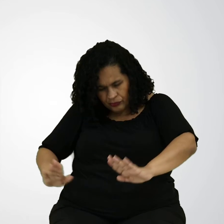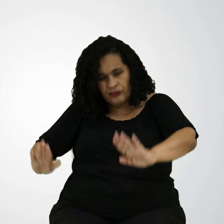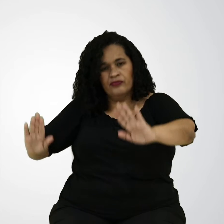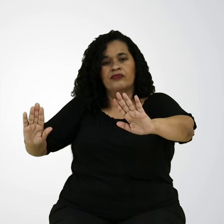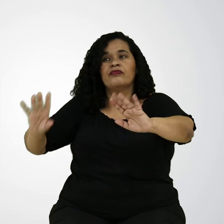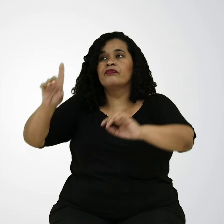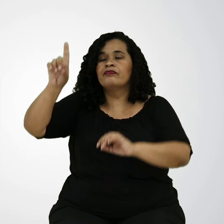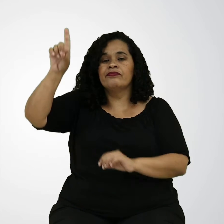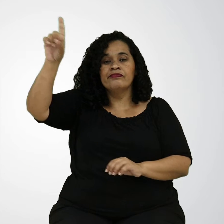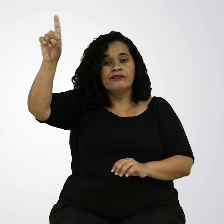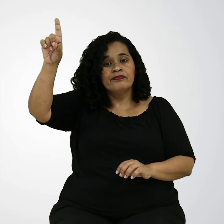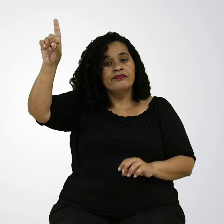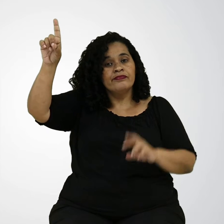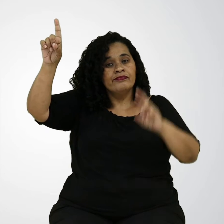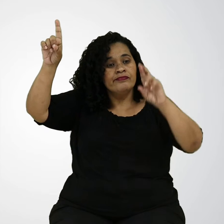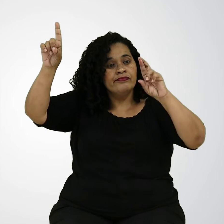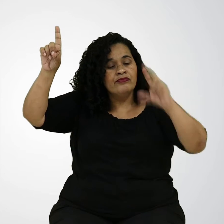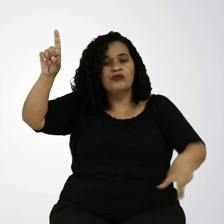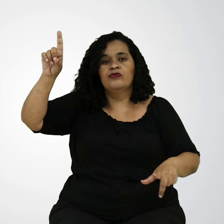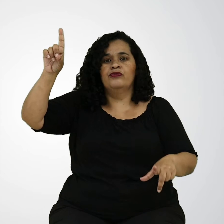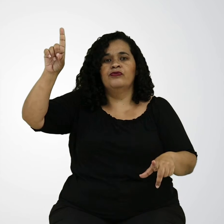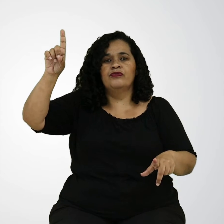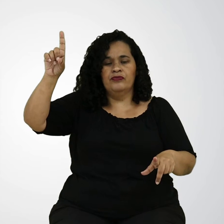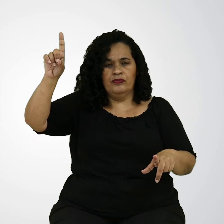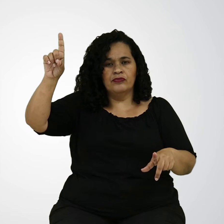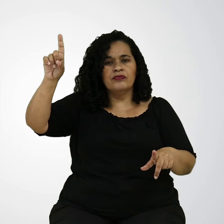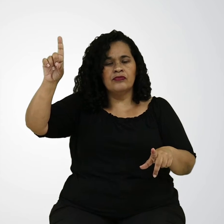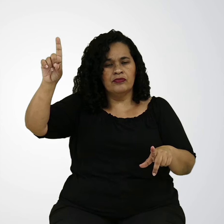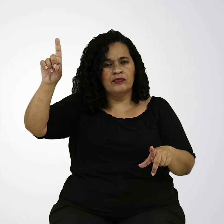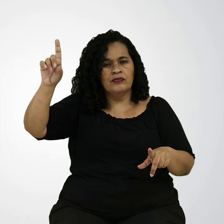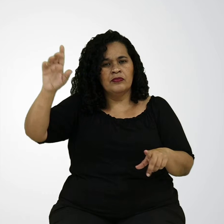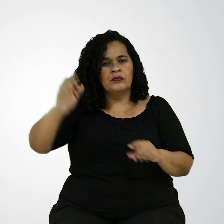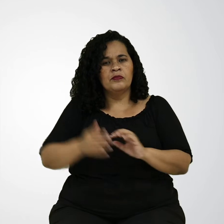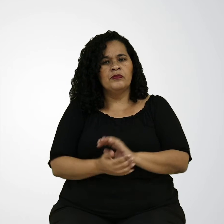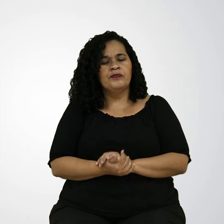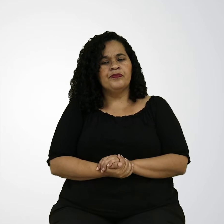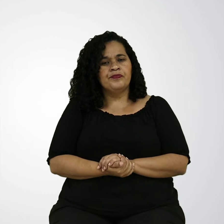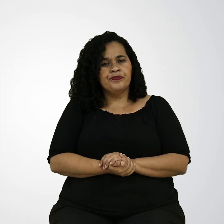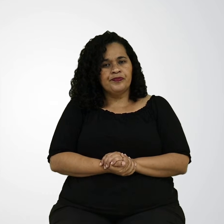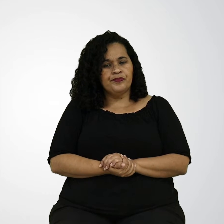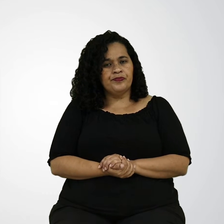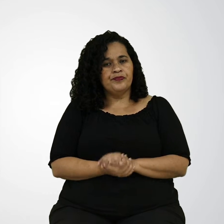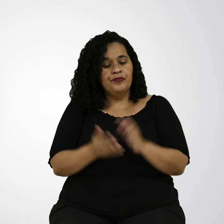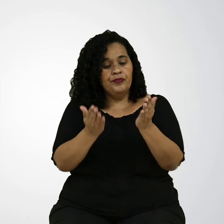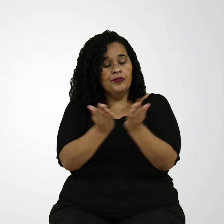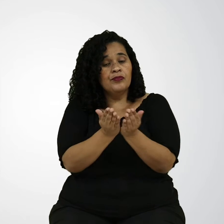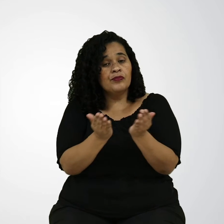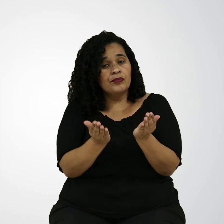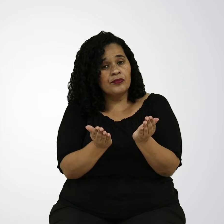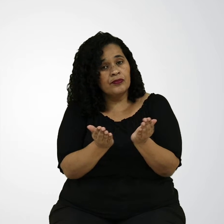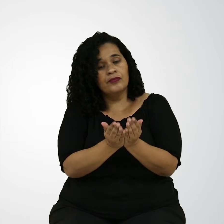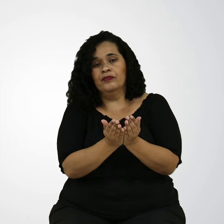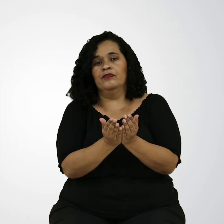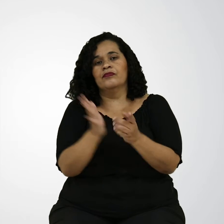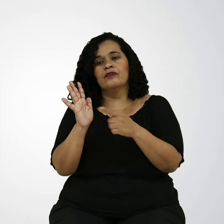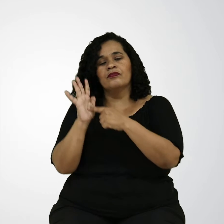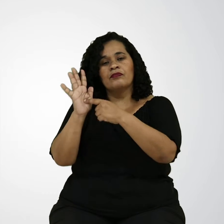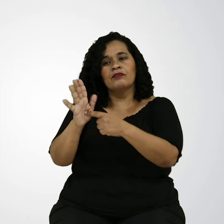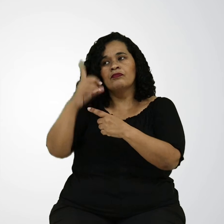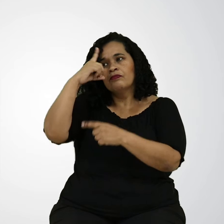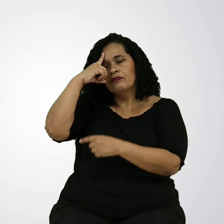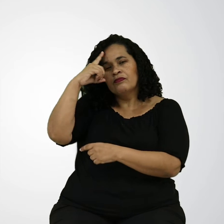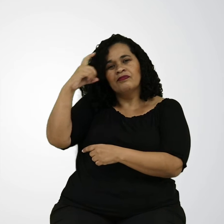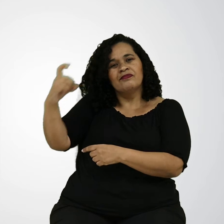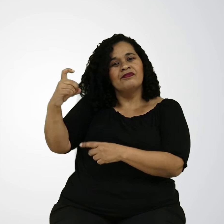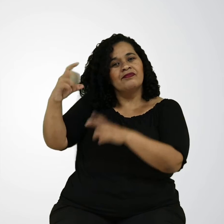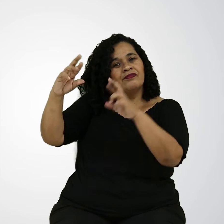qualquer relação direta com o seu comportamento. O cristianismo propôs uma outra ideia, né? Já